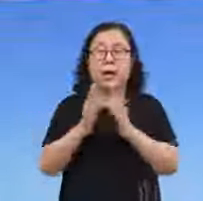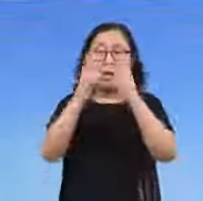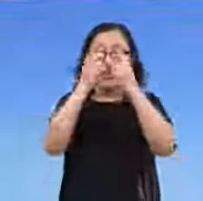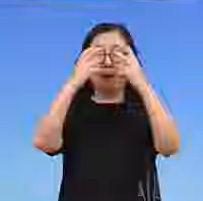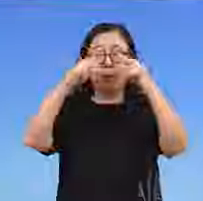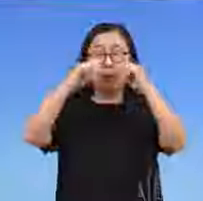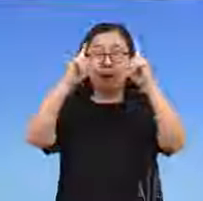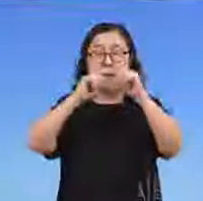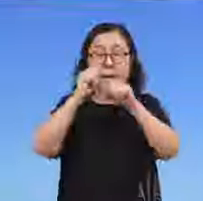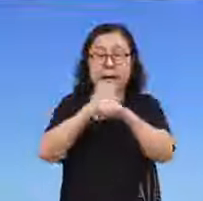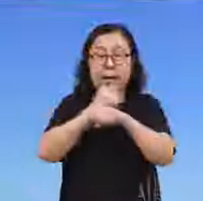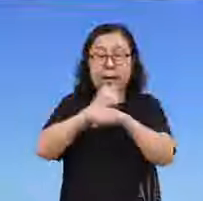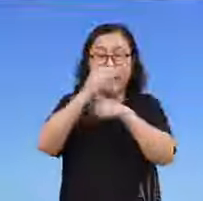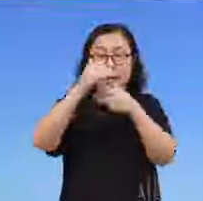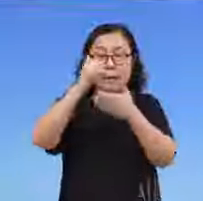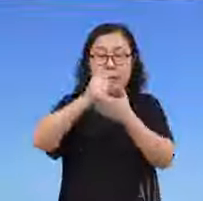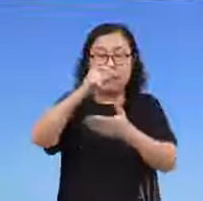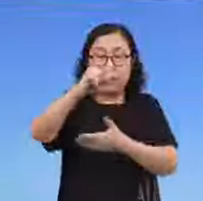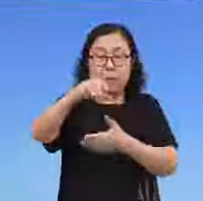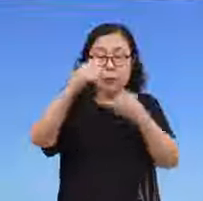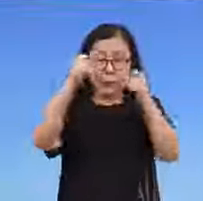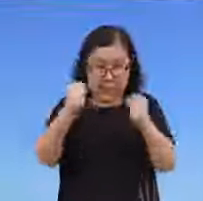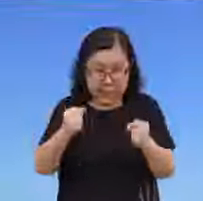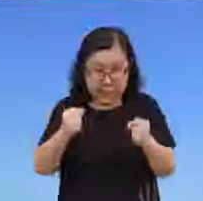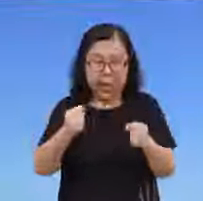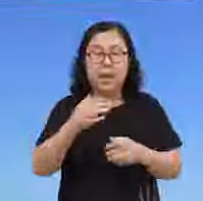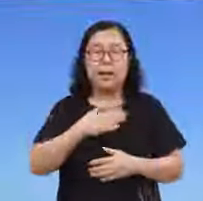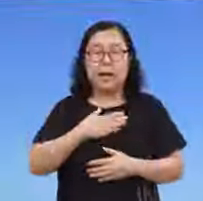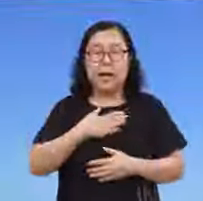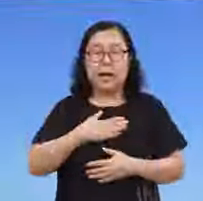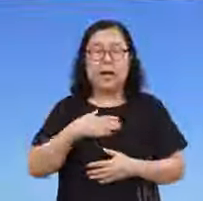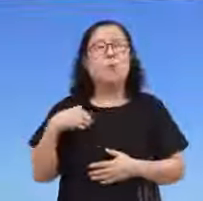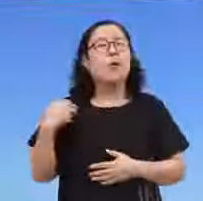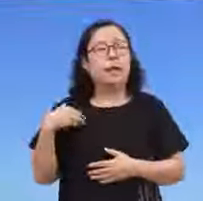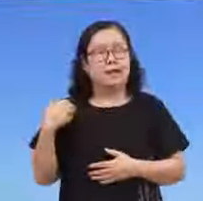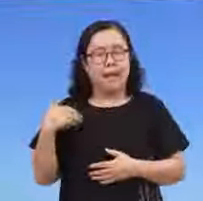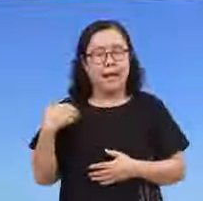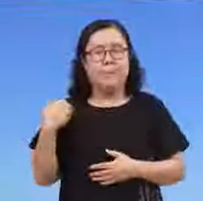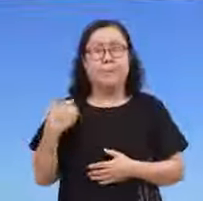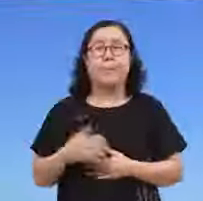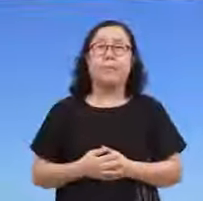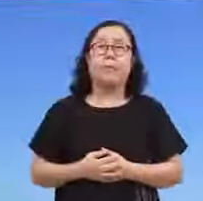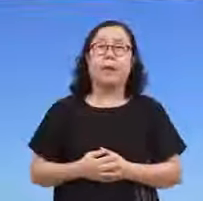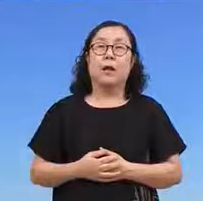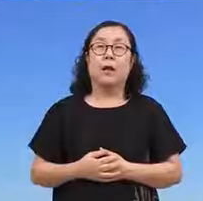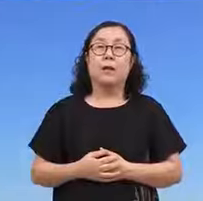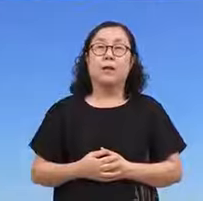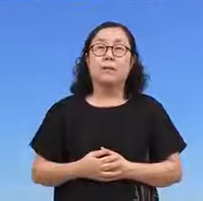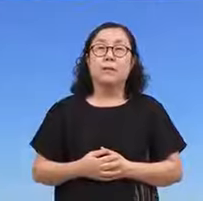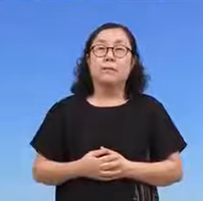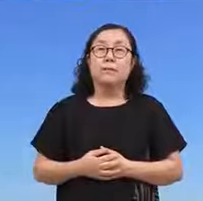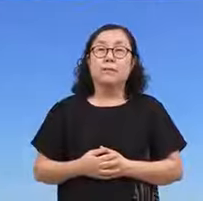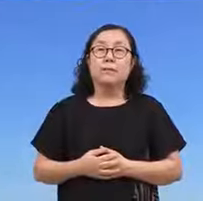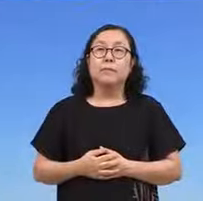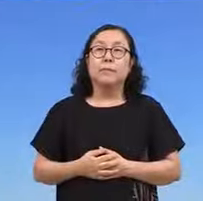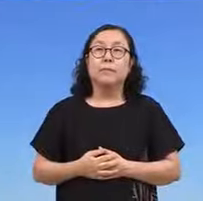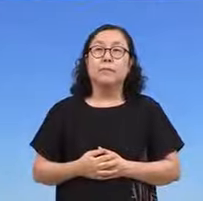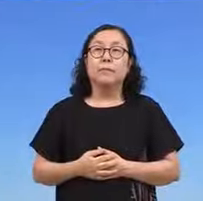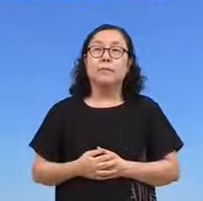16절입니다. 야곱이 잠이 깨어 이르되 여호와께서 과연 여기 계시거늘 내가 알지 못하였도다.